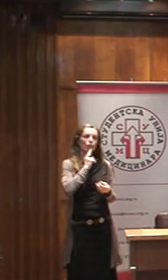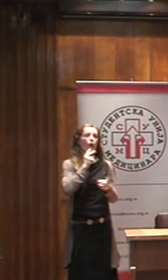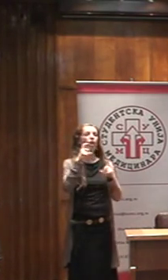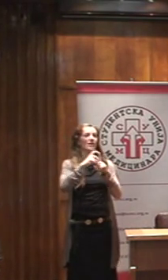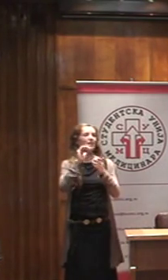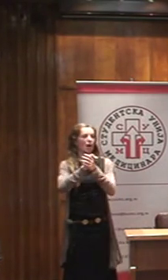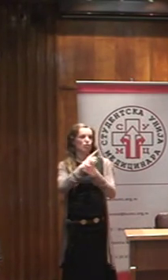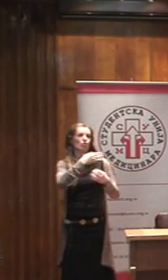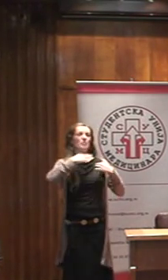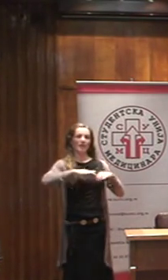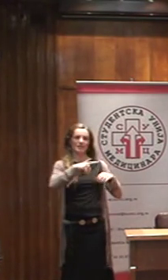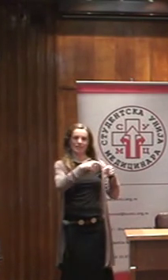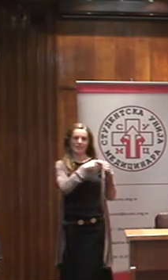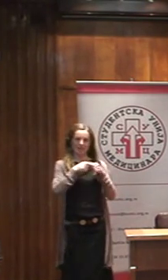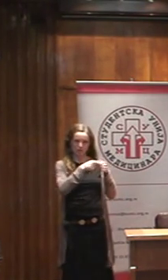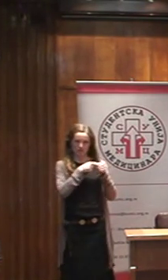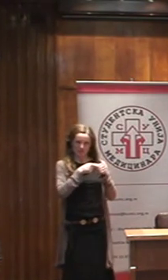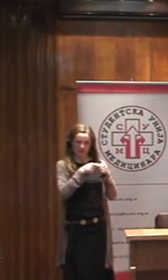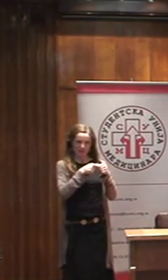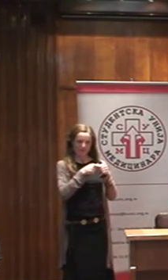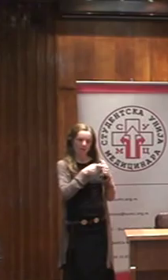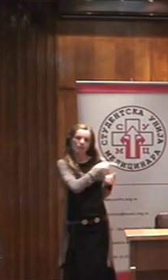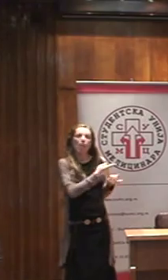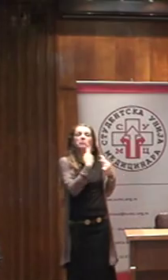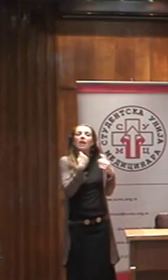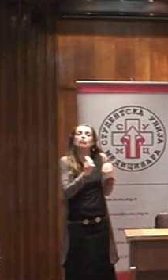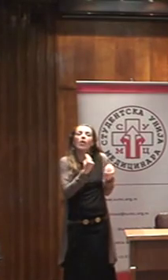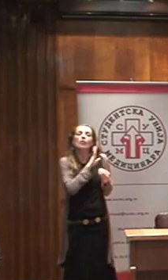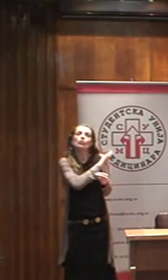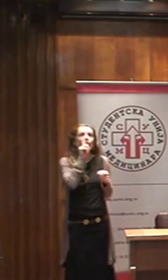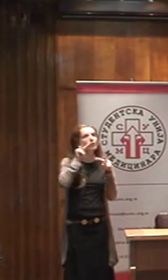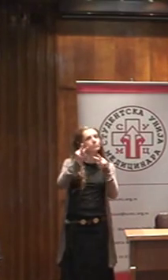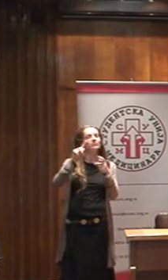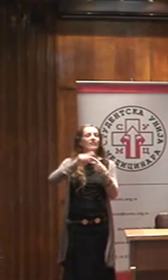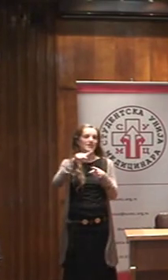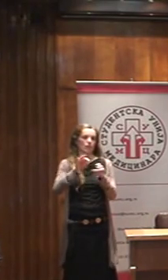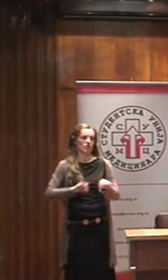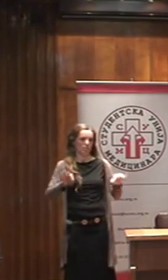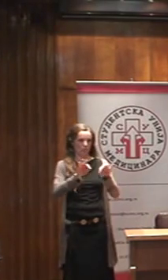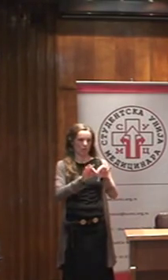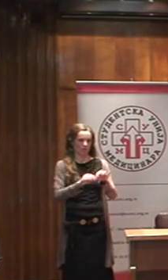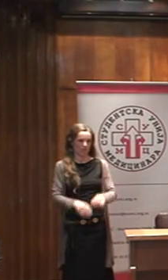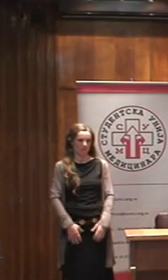Žižić, predsjednicu asocijacije, da nam kaže nešto iz svog ugla vezano za projekt.